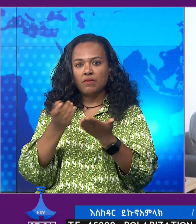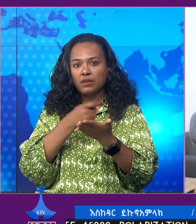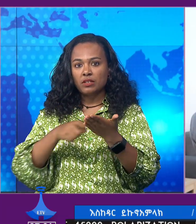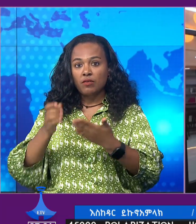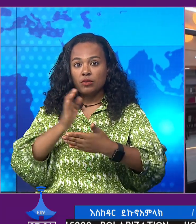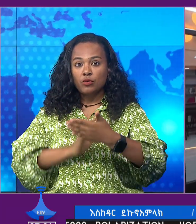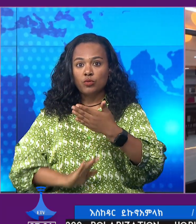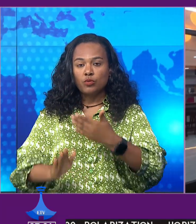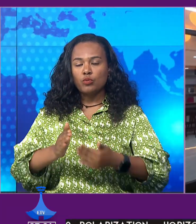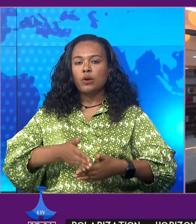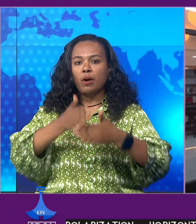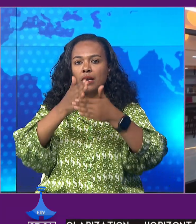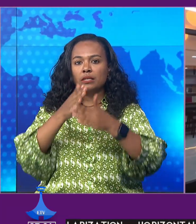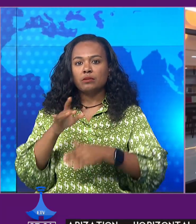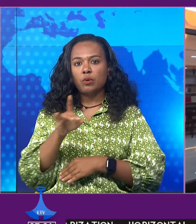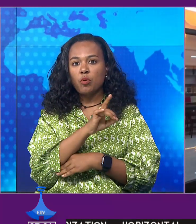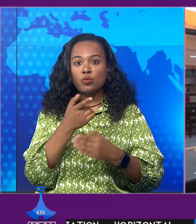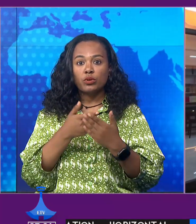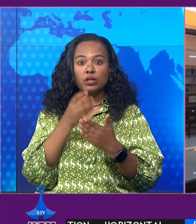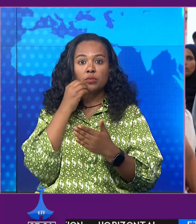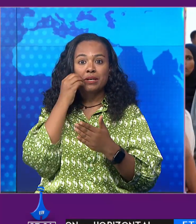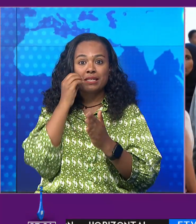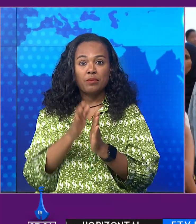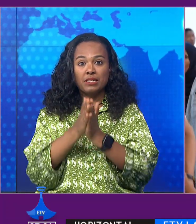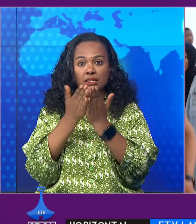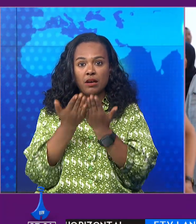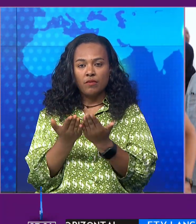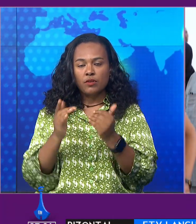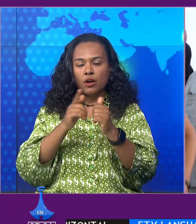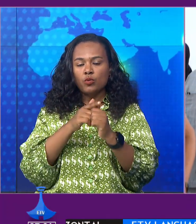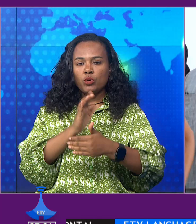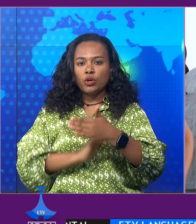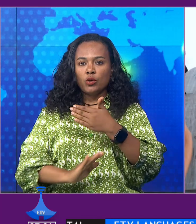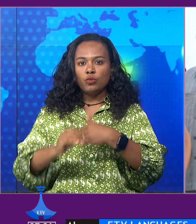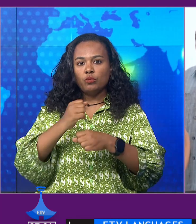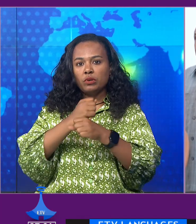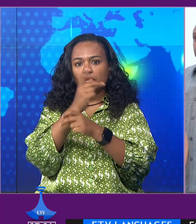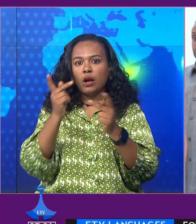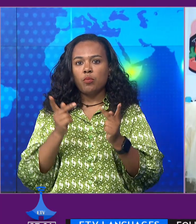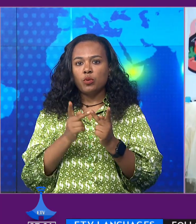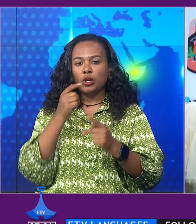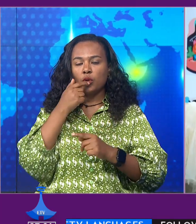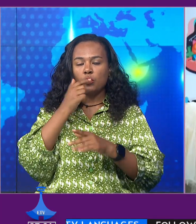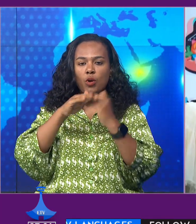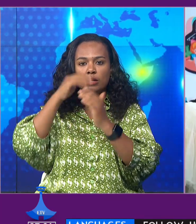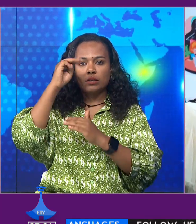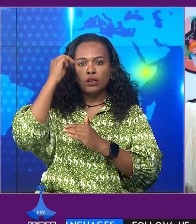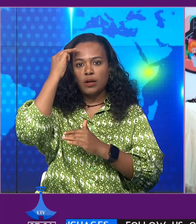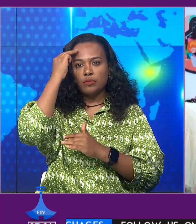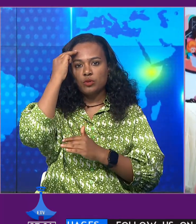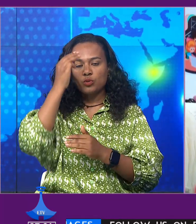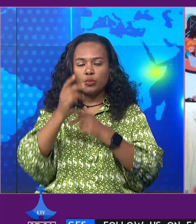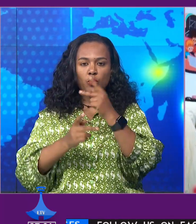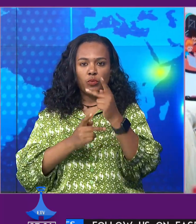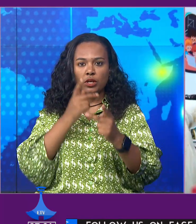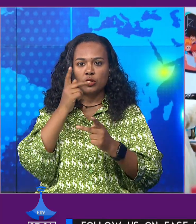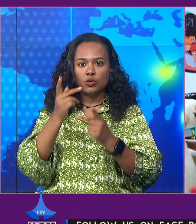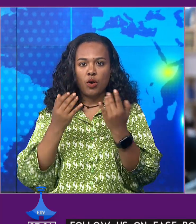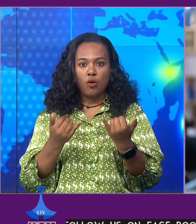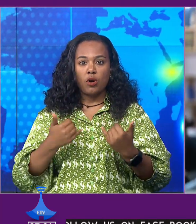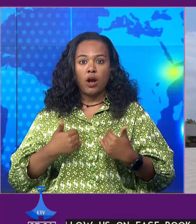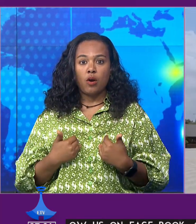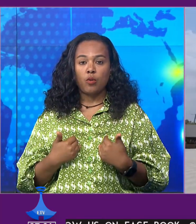ትውልዱን ለማነጽ በመሆኑ ይህ ቤተ መጽሐፍትም አንዱ የትውልድ መስሪያ ቦታ ነው ብለዋል ጠቅላይ ሚኒስትሩ በጉብኝታቸው። አሁን